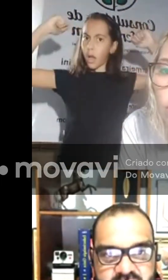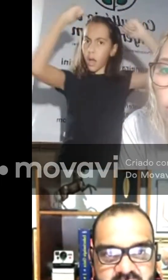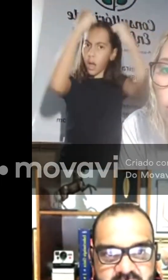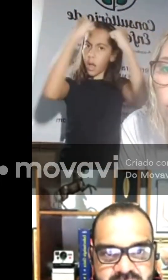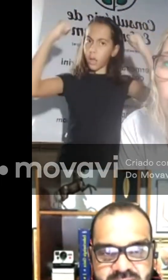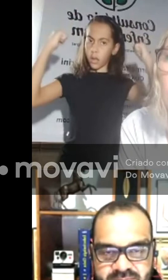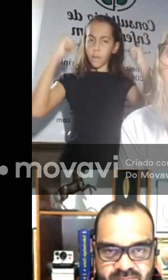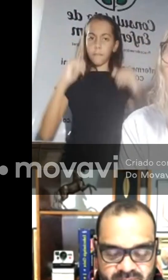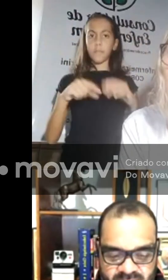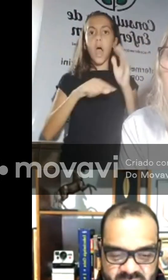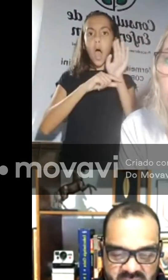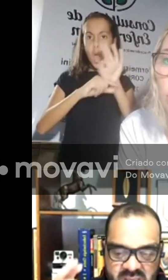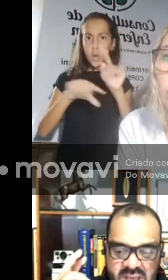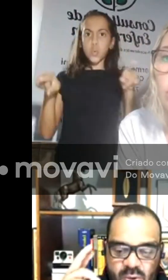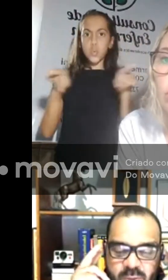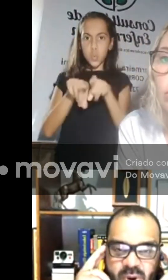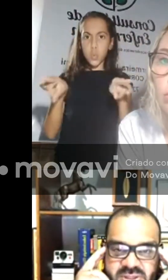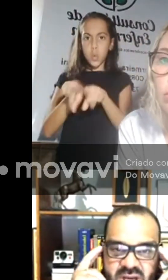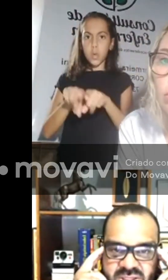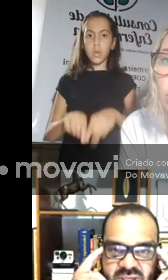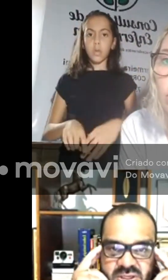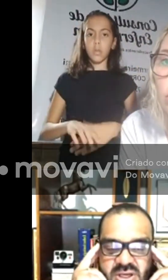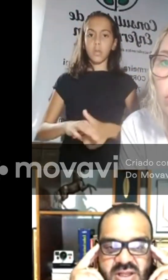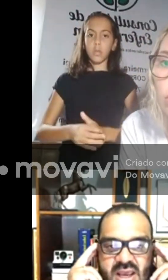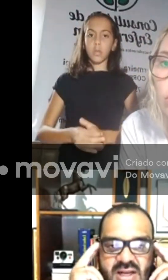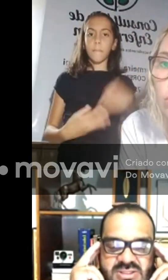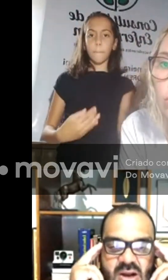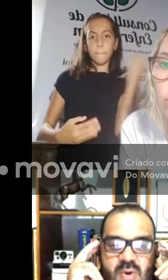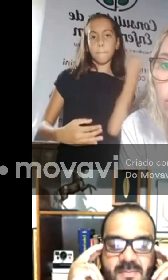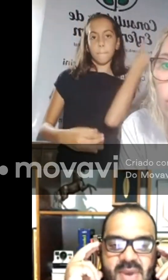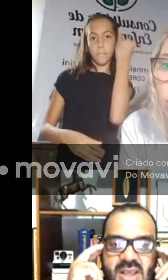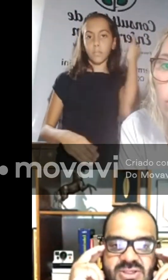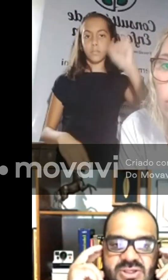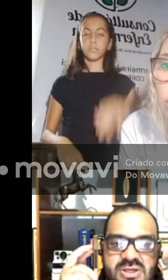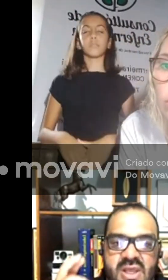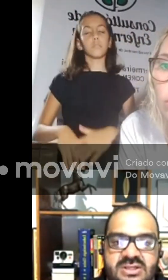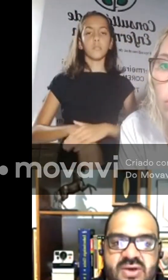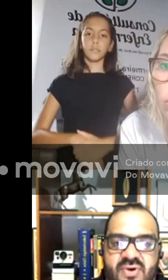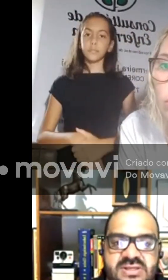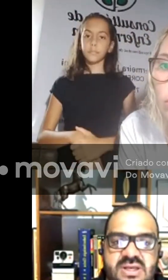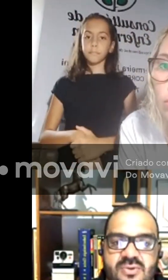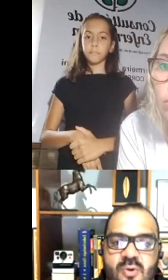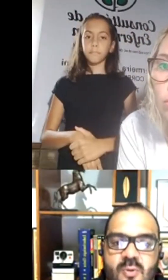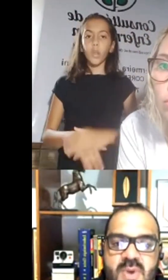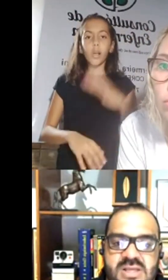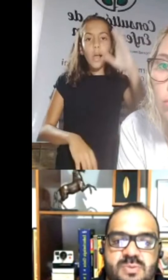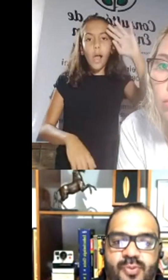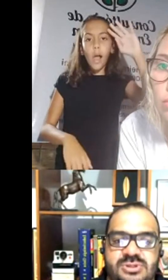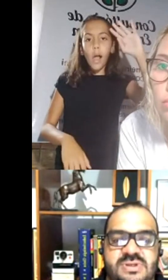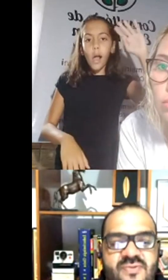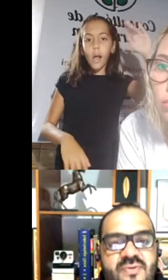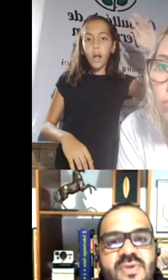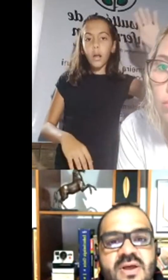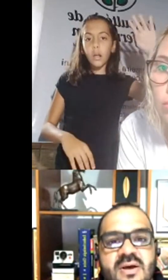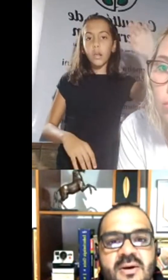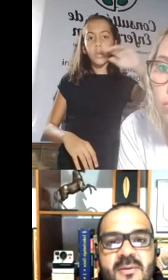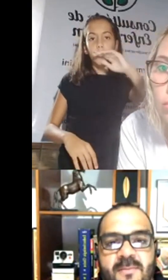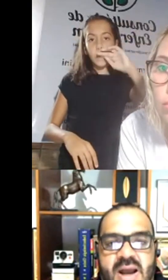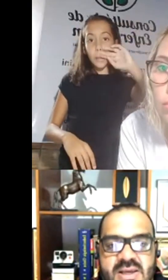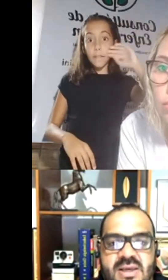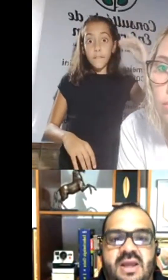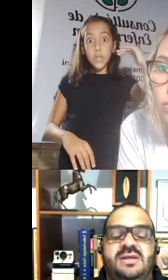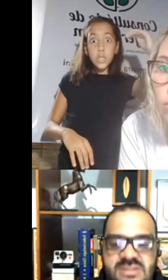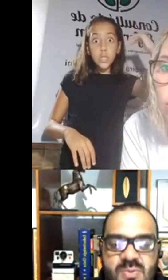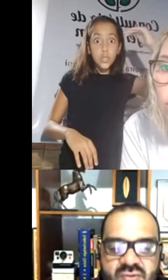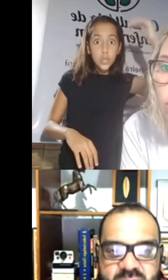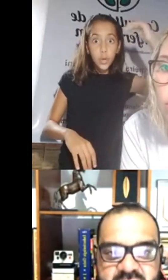ajuda. O importante, Jana, ele está com a mente de que ele está fazendo o máximo possível para